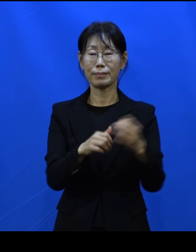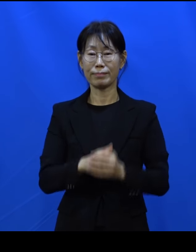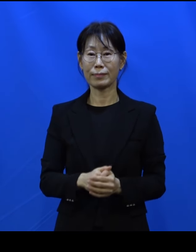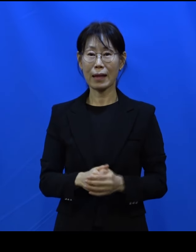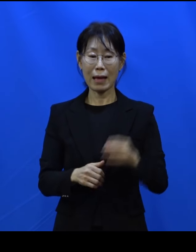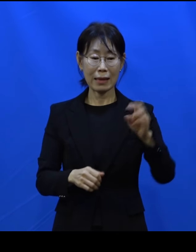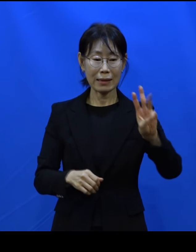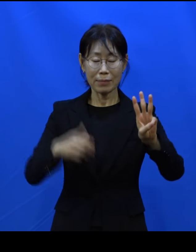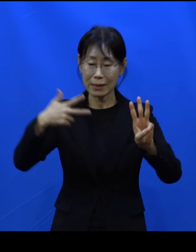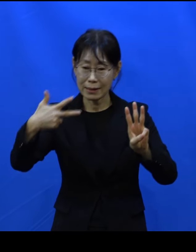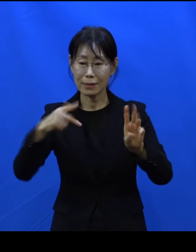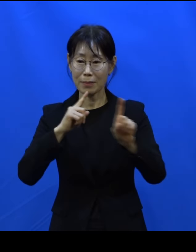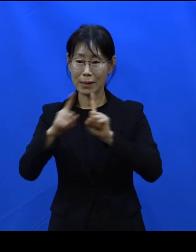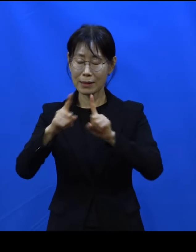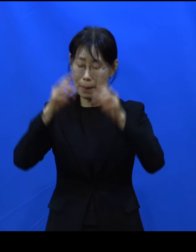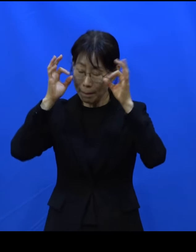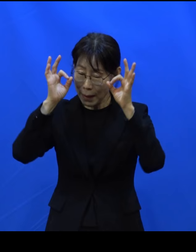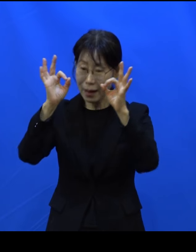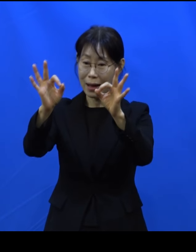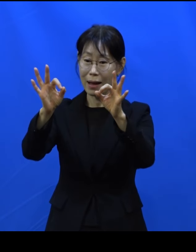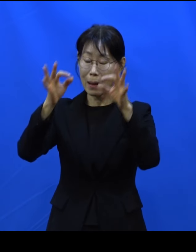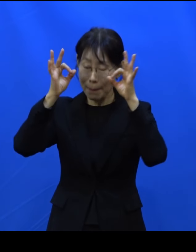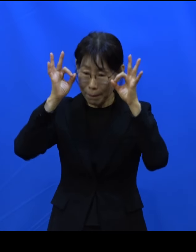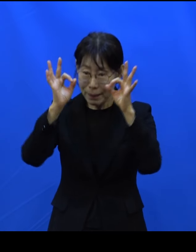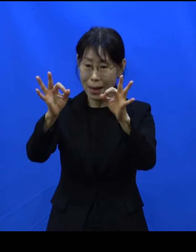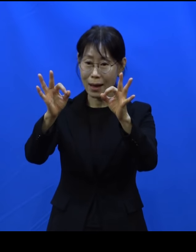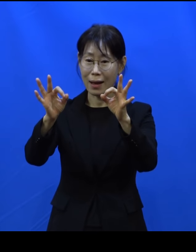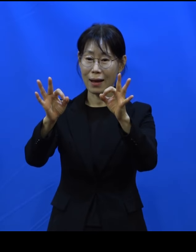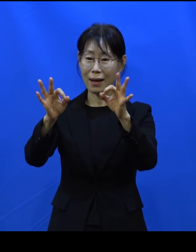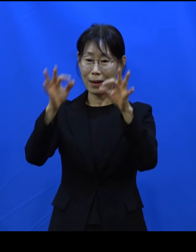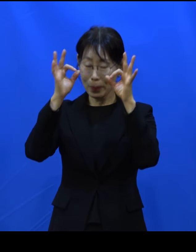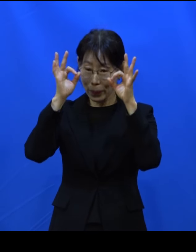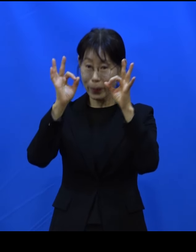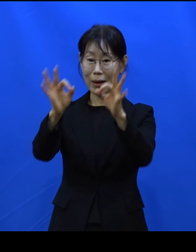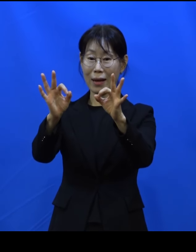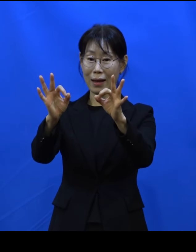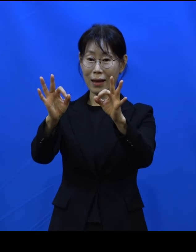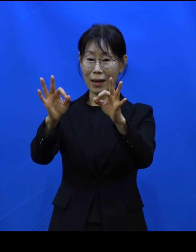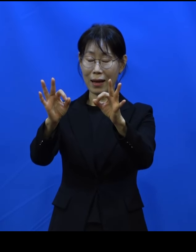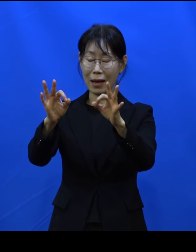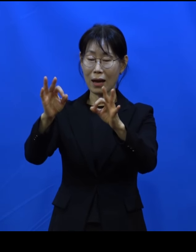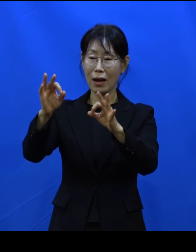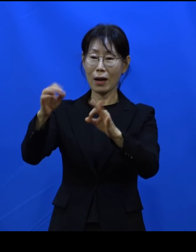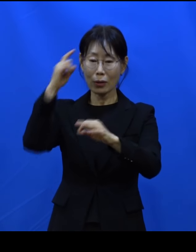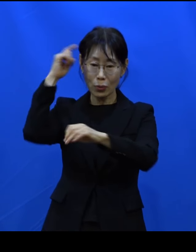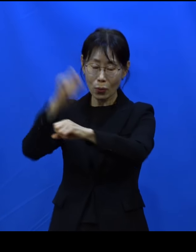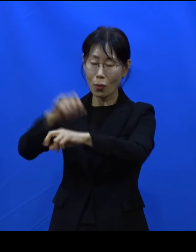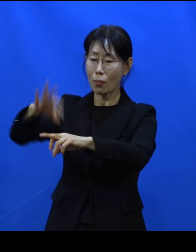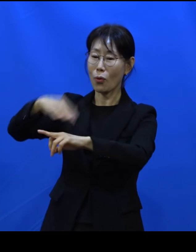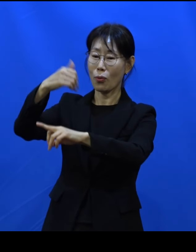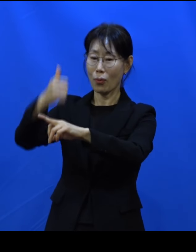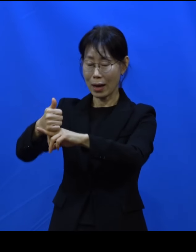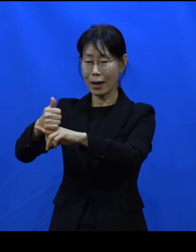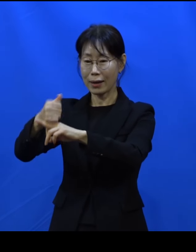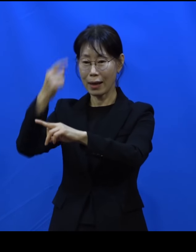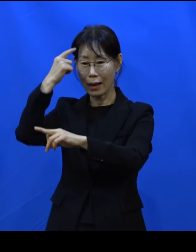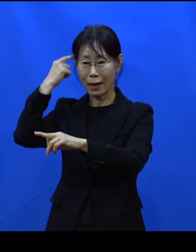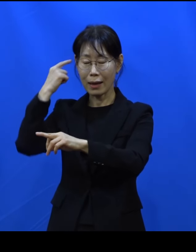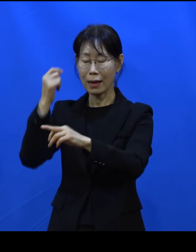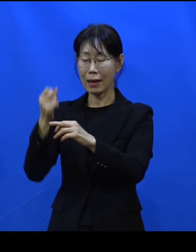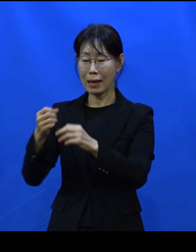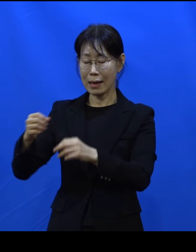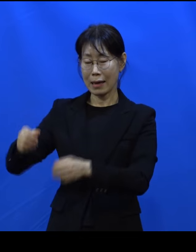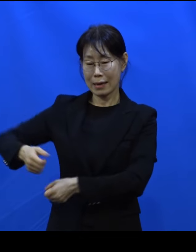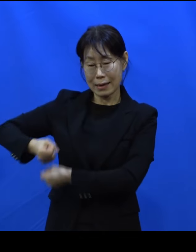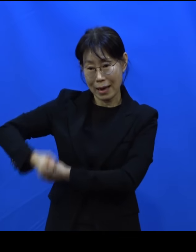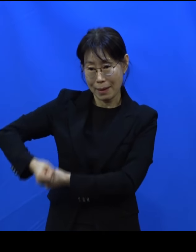보십시오. 볼지어다 보라, behold, 솔로몬의 가마라. 이스라엘 용사